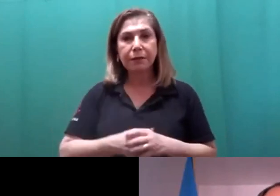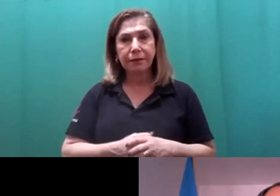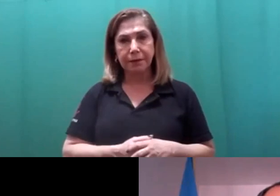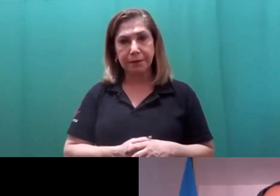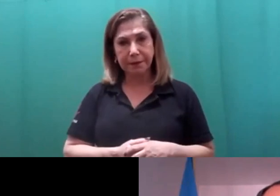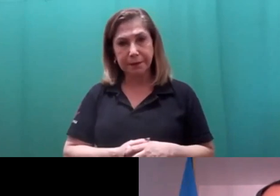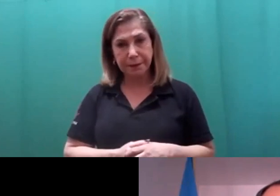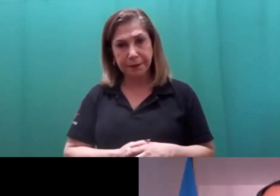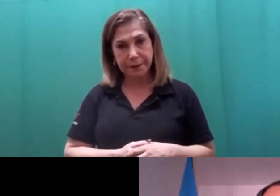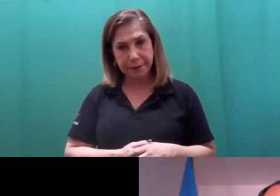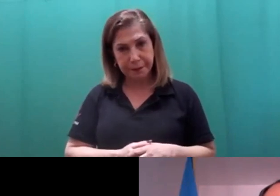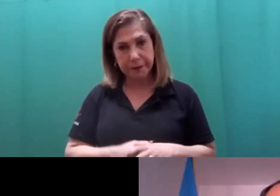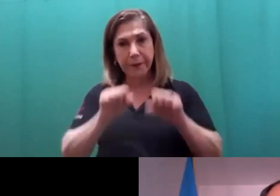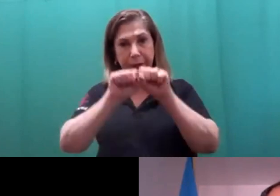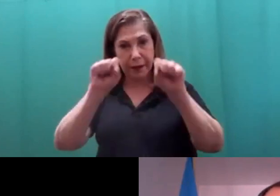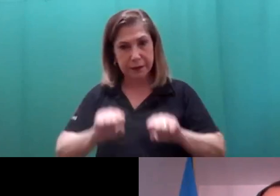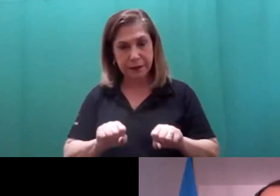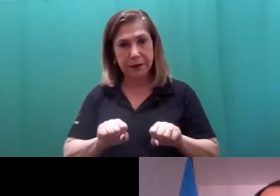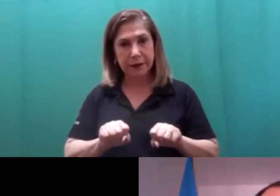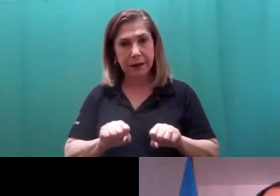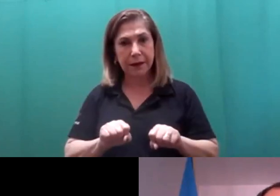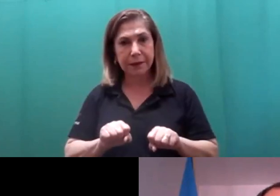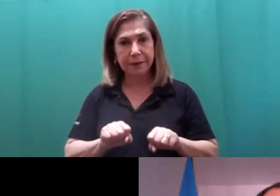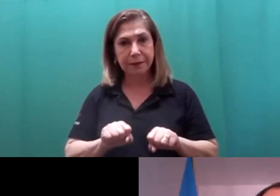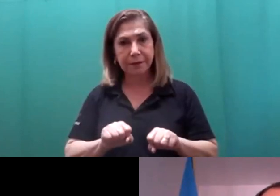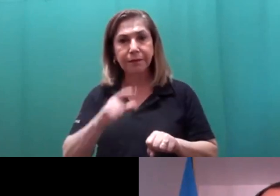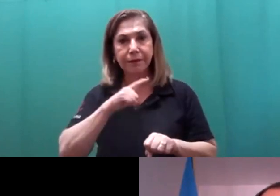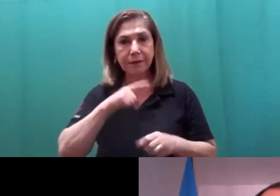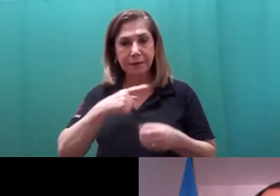e nos sistemas alimentares de grandes cidades.